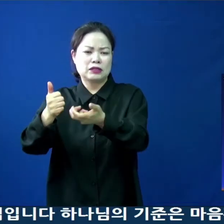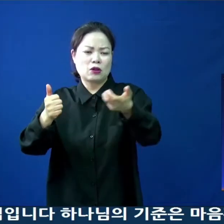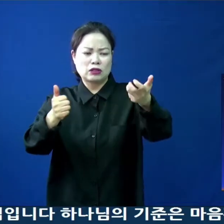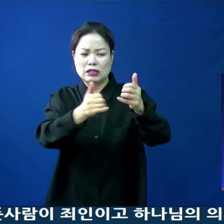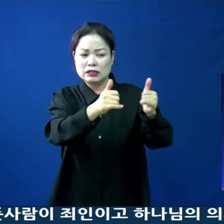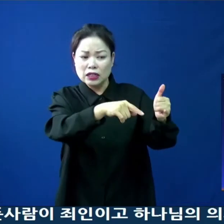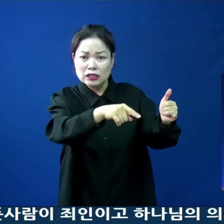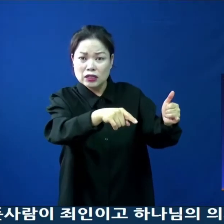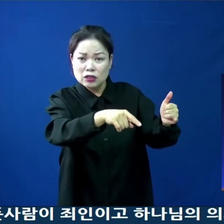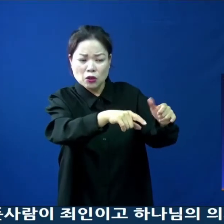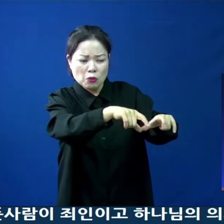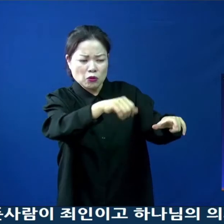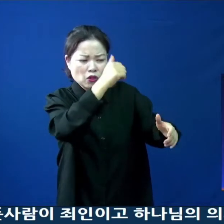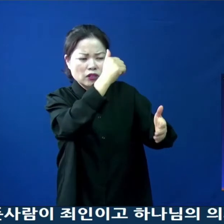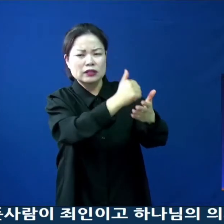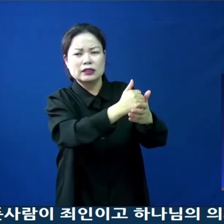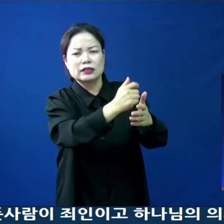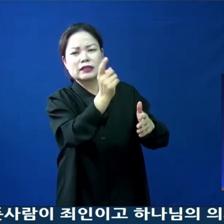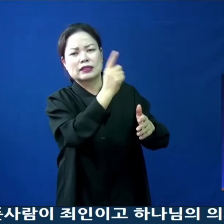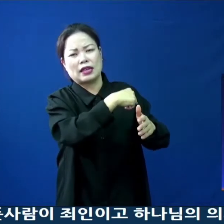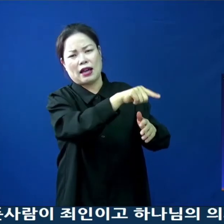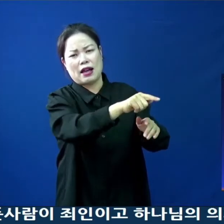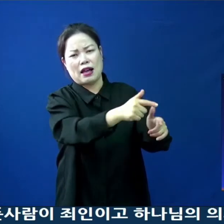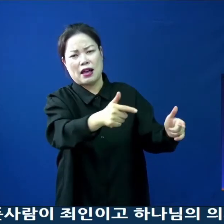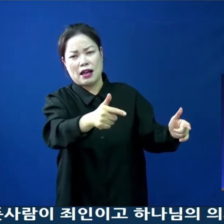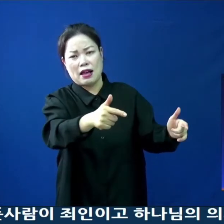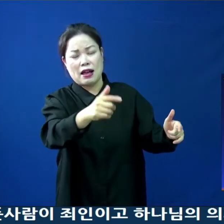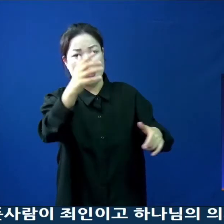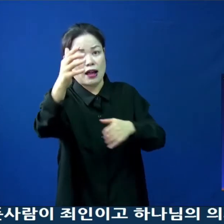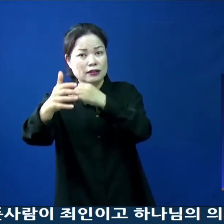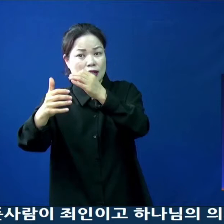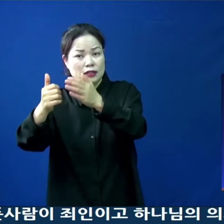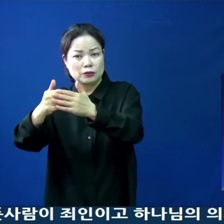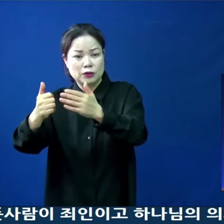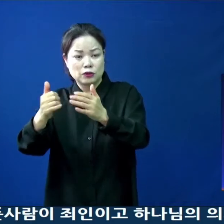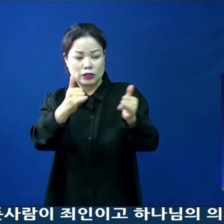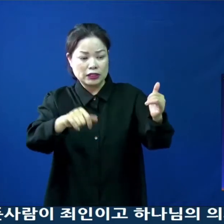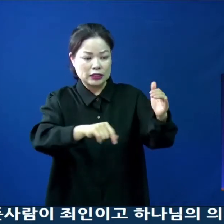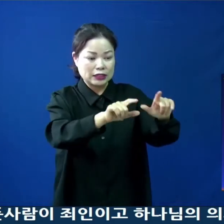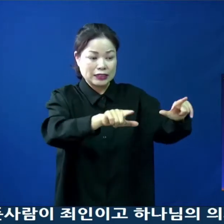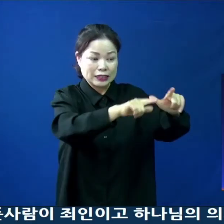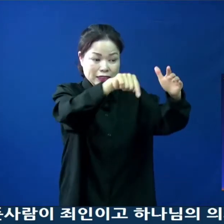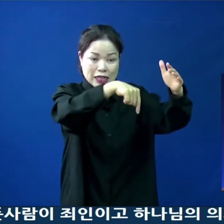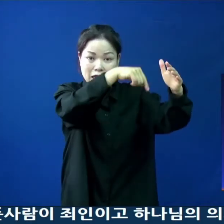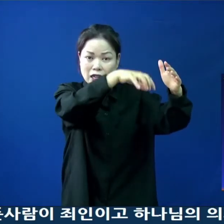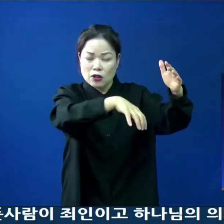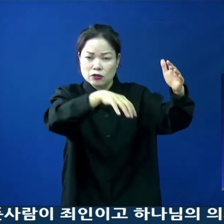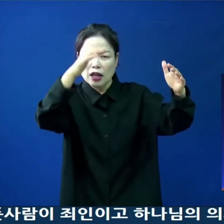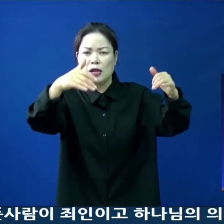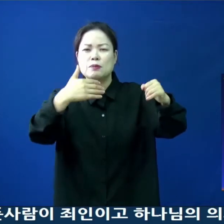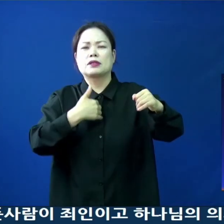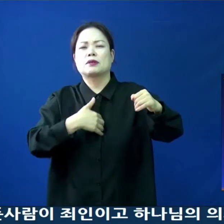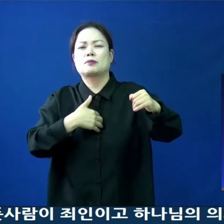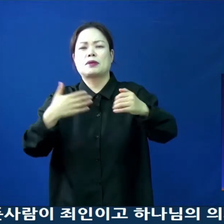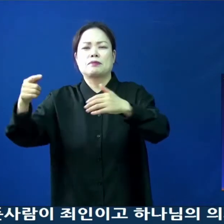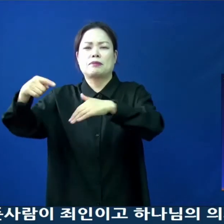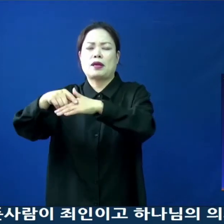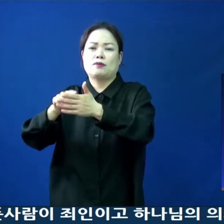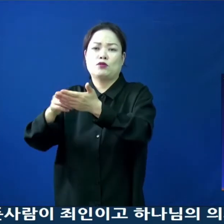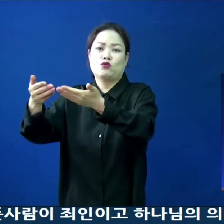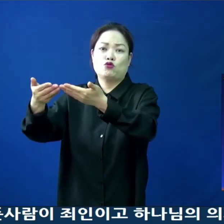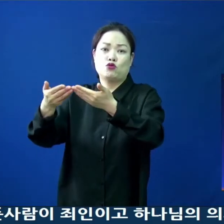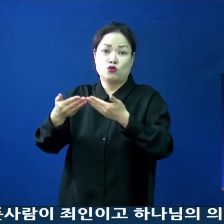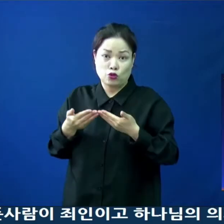인생들의 보편적인 죄악들에 대해서 소개하죠. 그래서 하나님이 우리 인생 가운데 하나님을 알 만한 마음을 두셨고